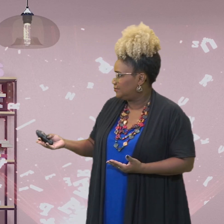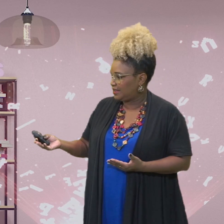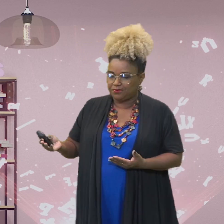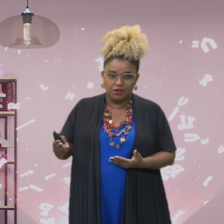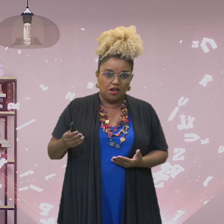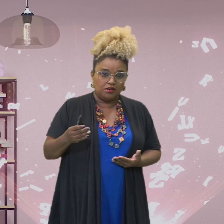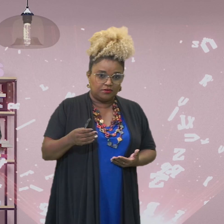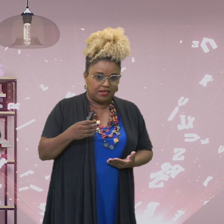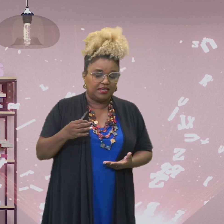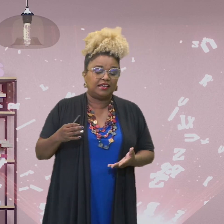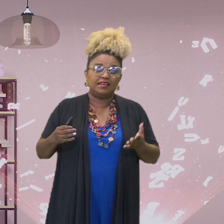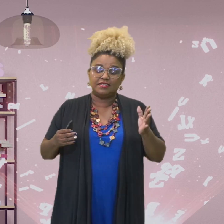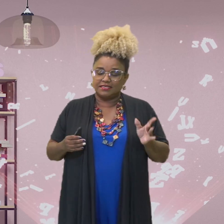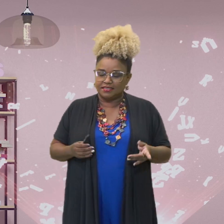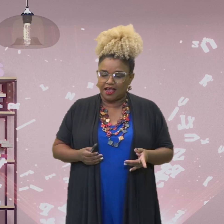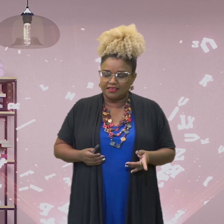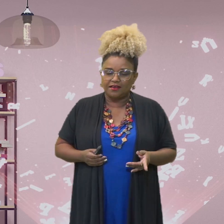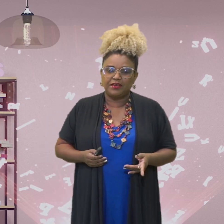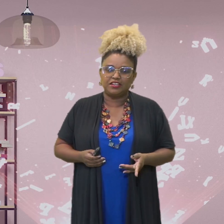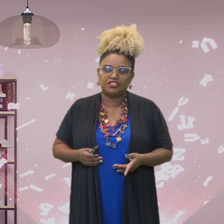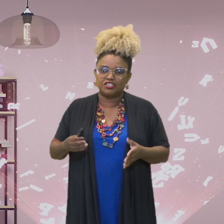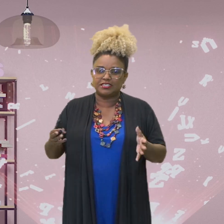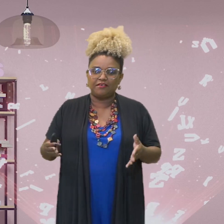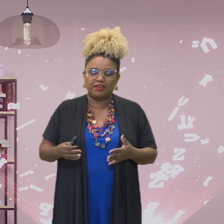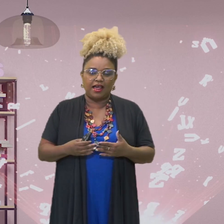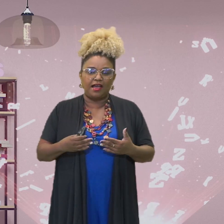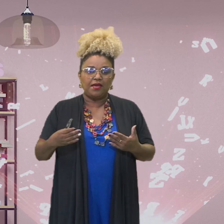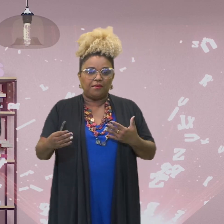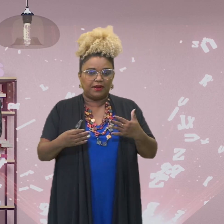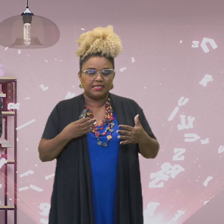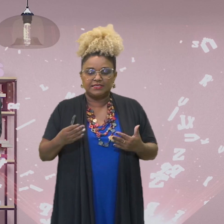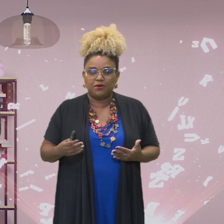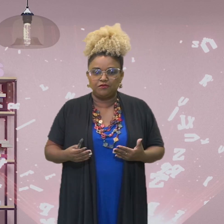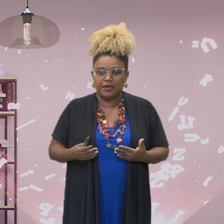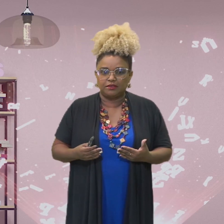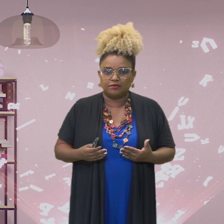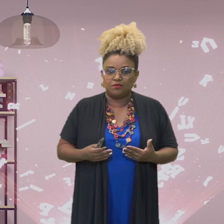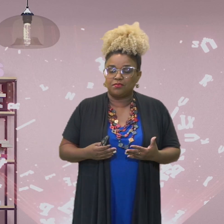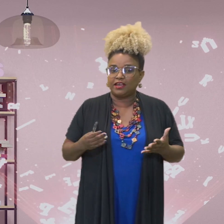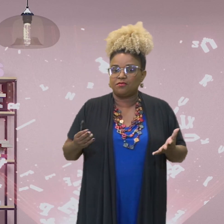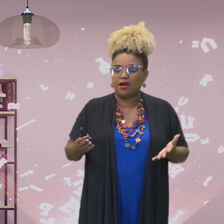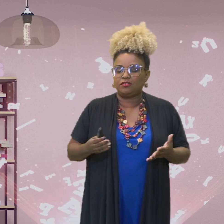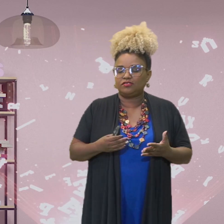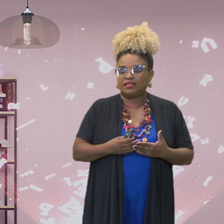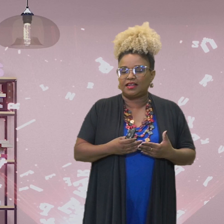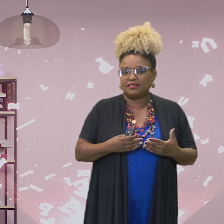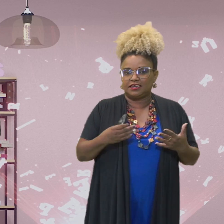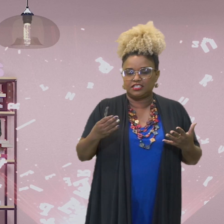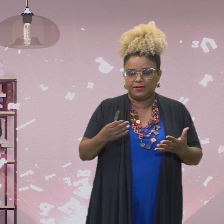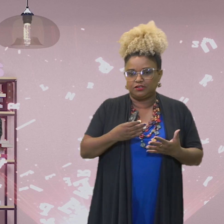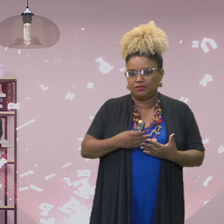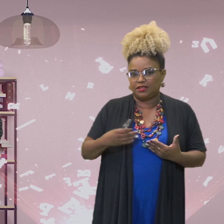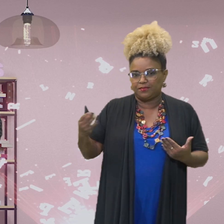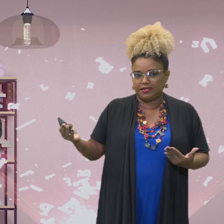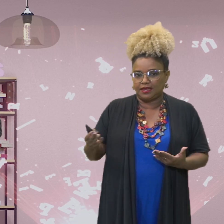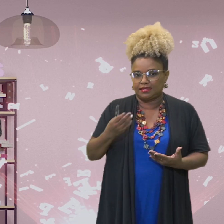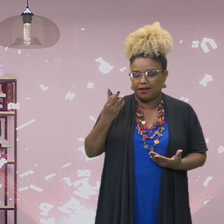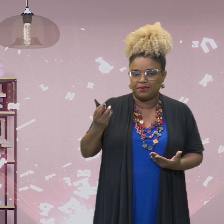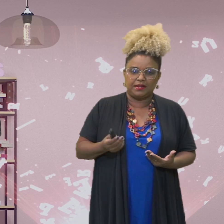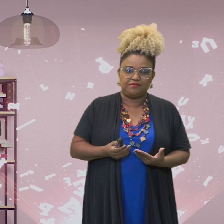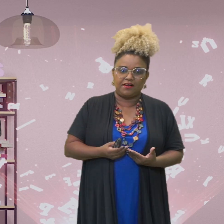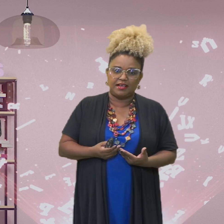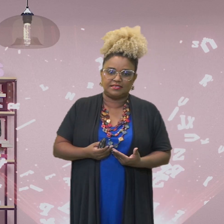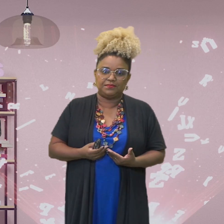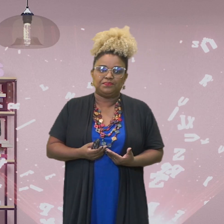autores. Dos 5 principais. Exatamente, que estava lá para esse movimento. O que o Mário de Andrade, nesse período também